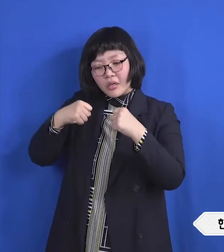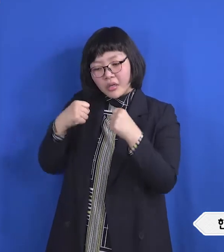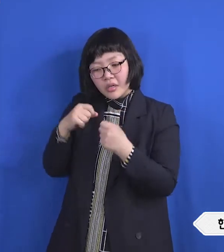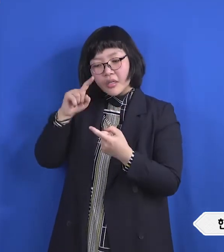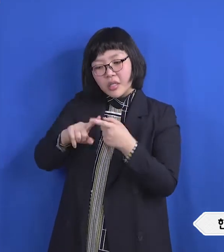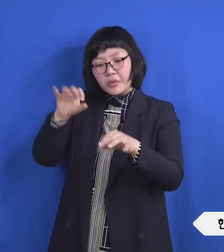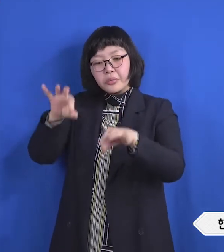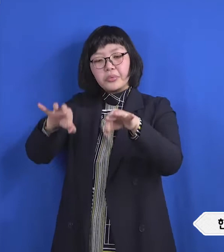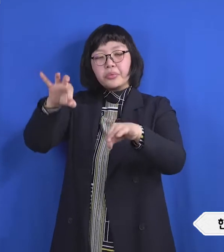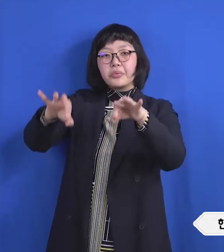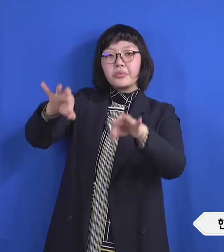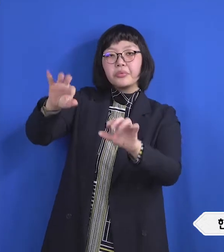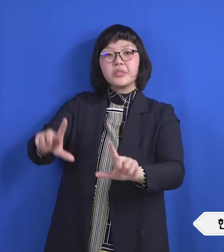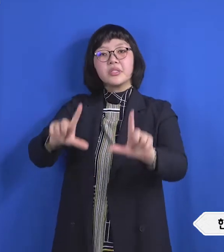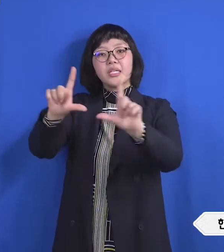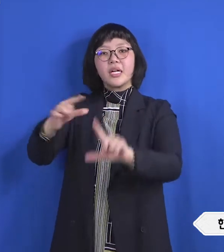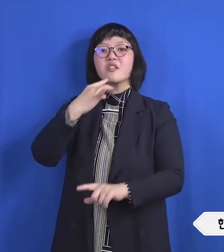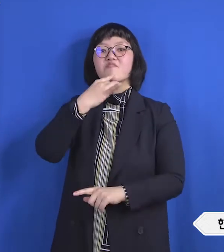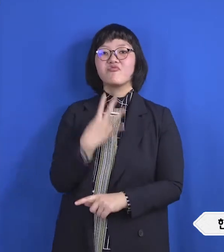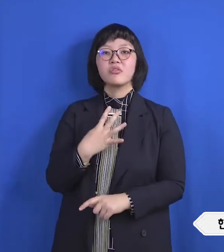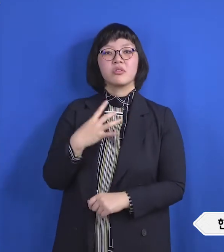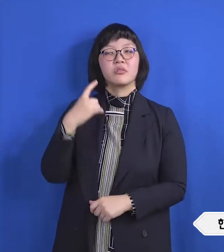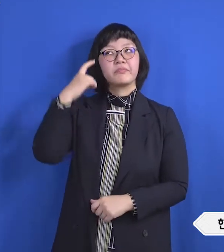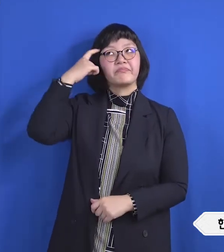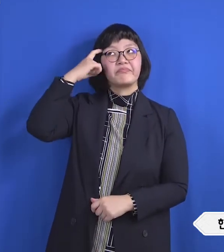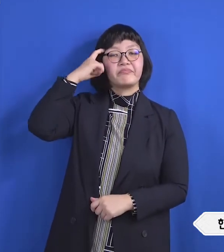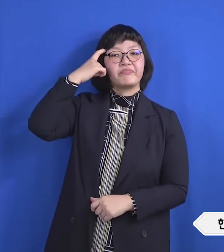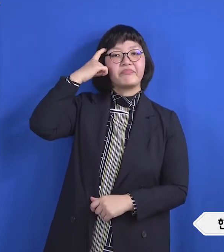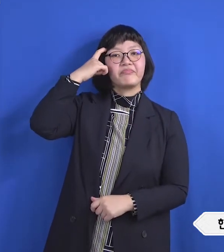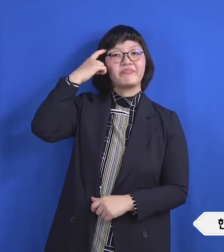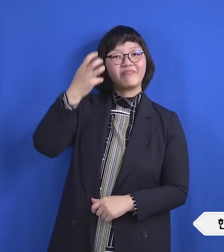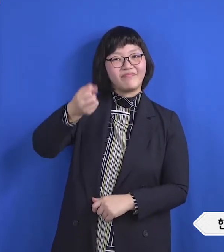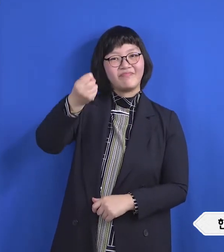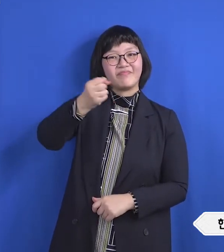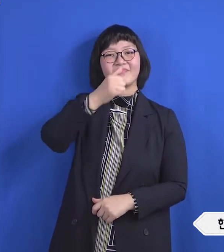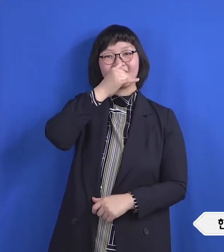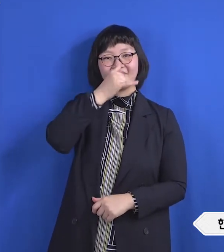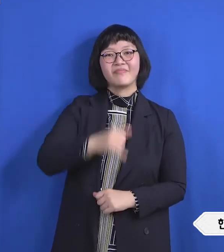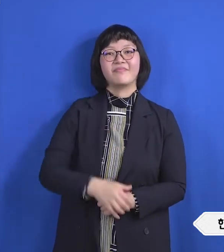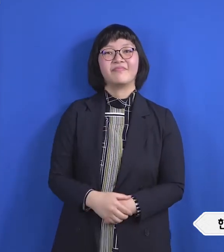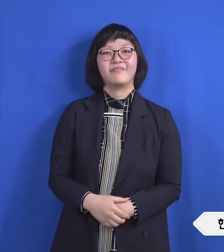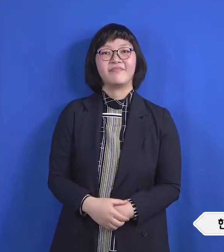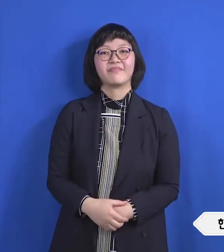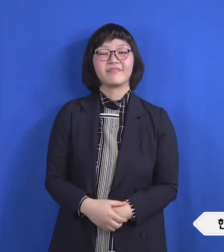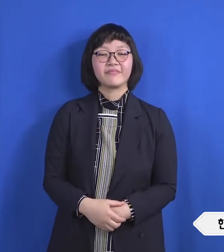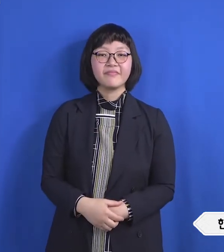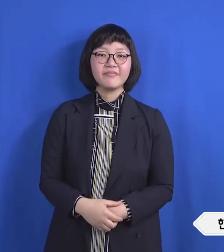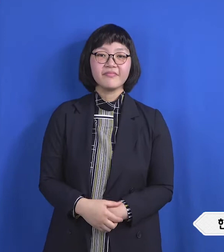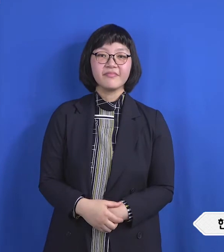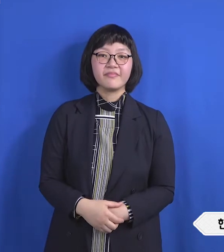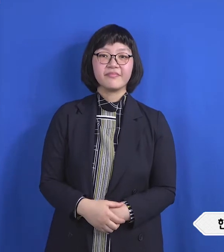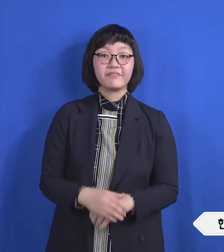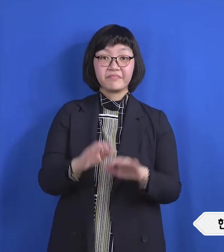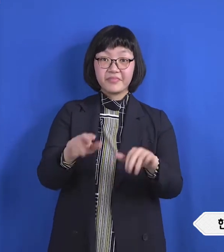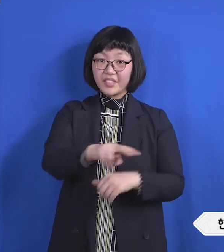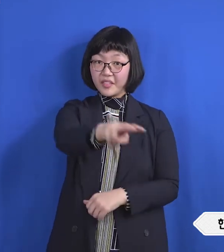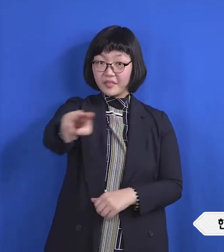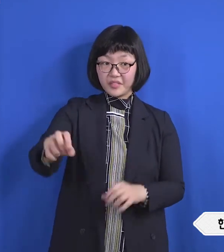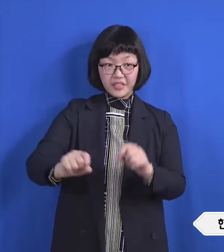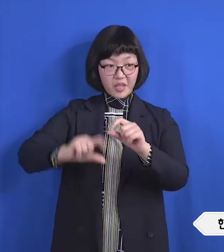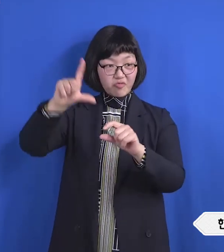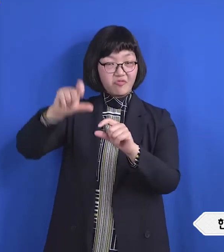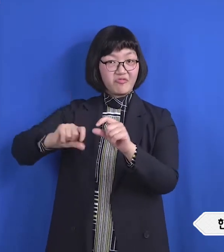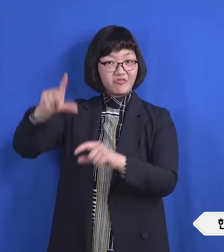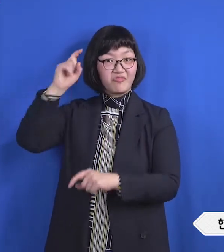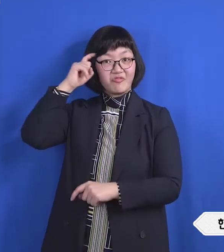놓은 그대로 숙명적으로 그 길을 따라갈 뿐이다. 이제 그렇게 생각을 하게 됩니다. 아마 여러분도 그렇게 생각을